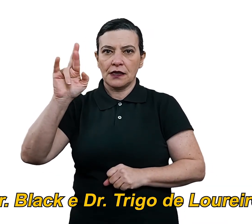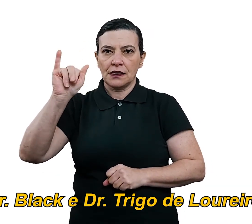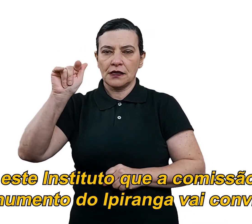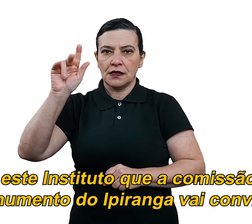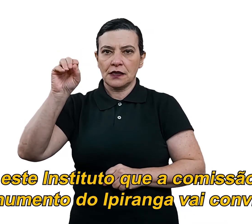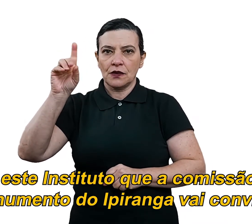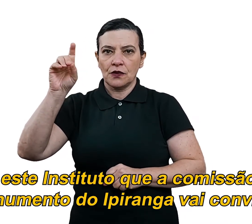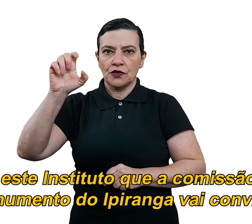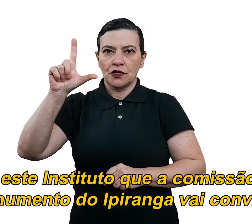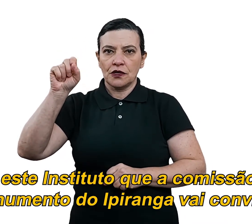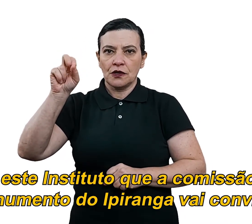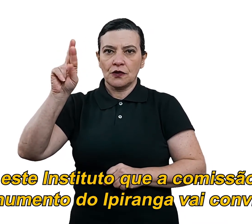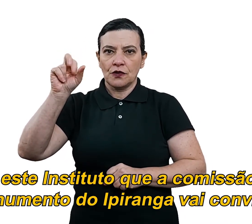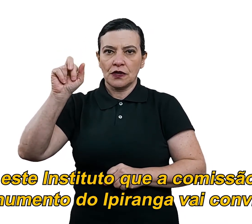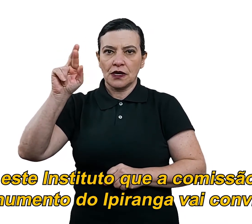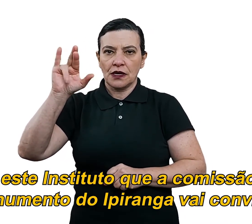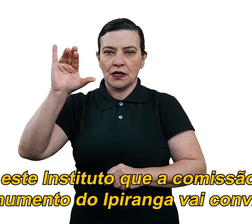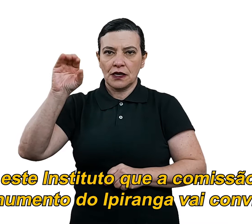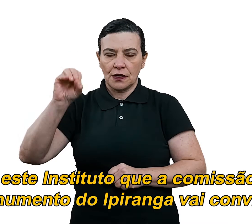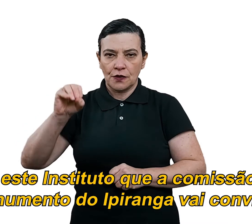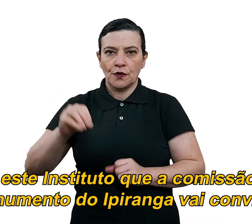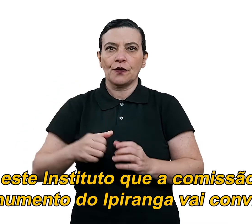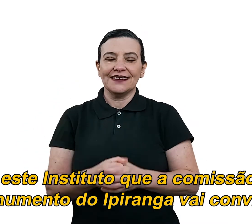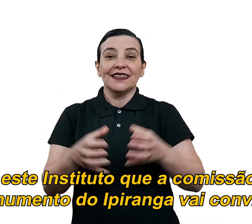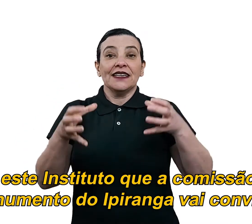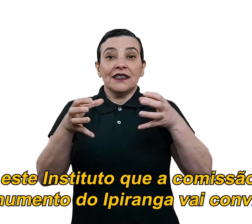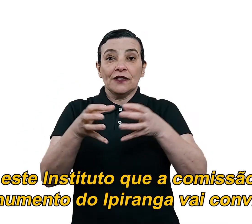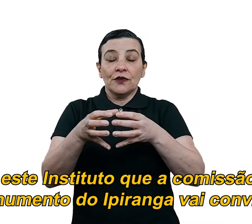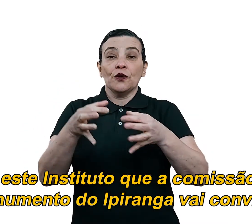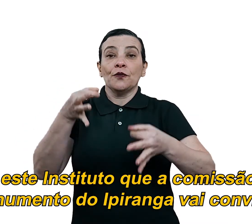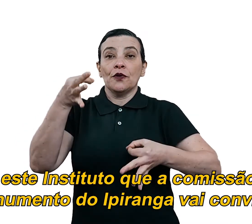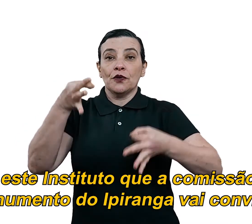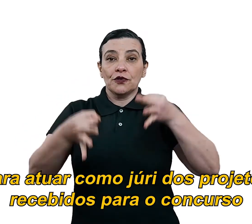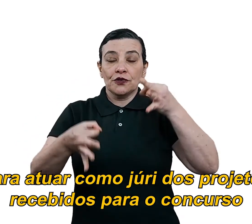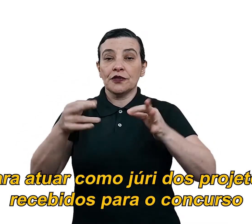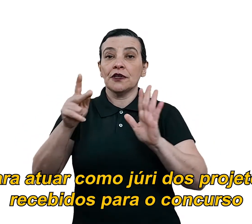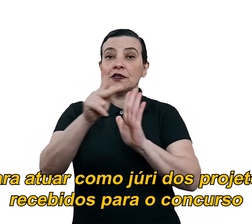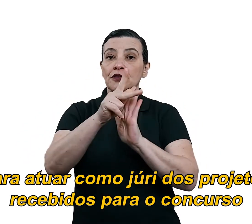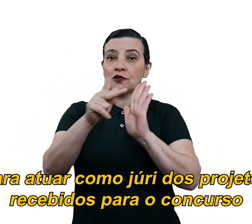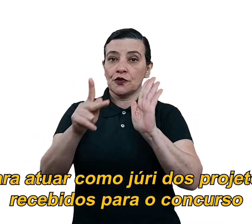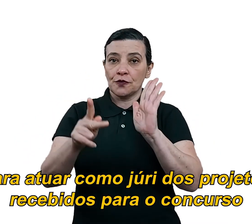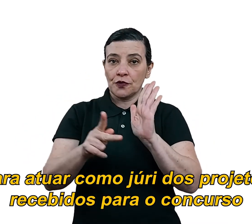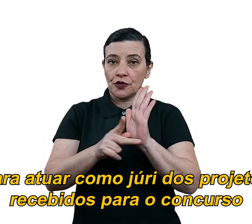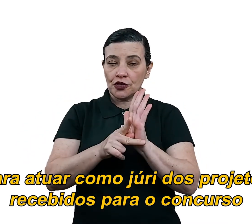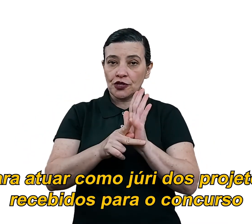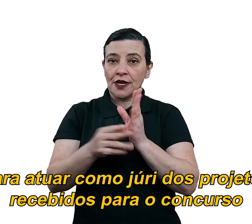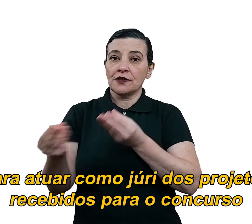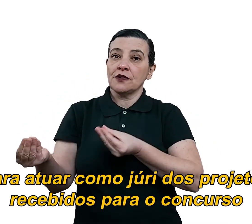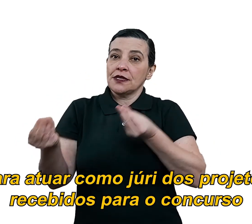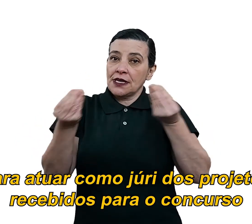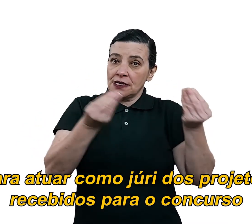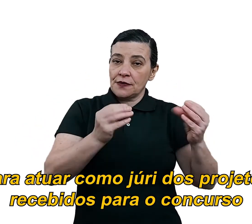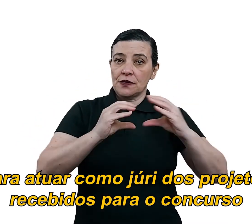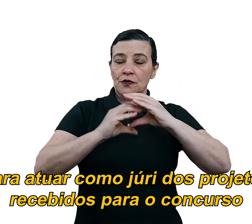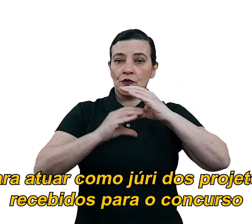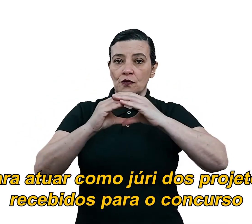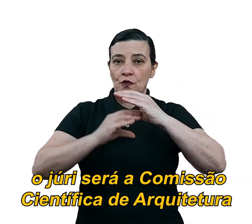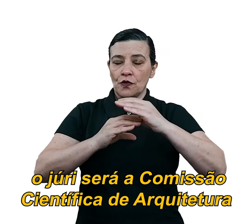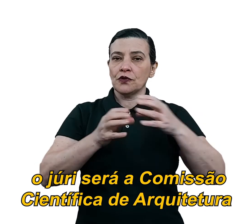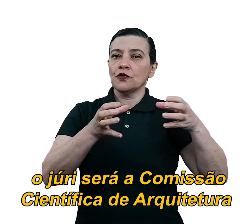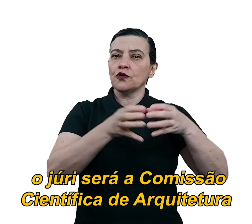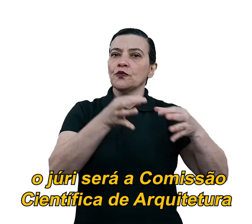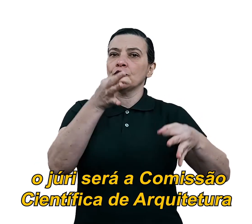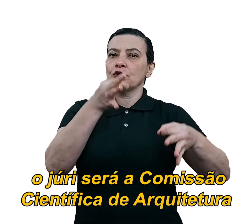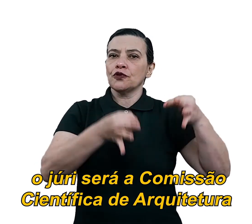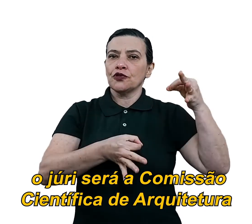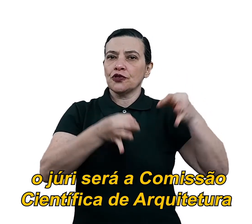Loureiro. E é este instituto que a Comissão do Monumento do Ipiranga vai convidar para atuar como júri dos projetos recebidos para o concurso.